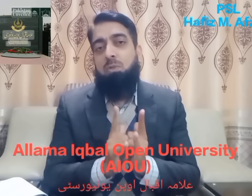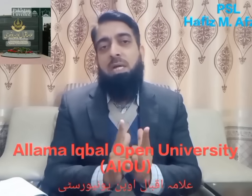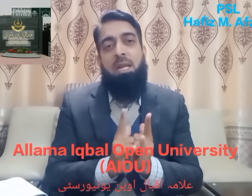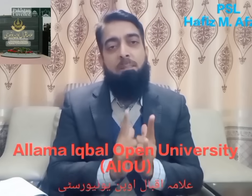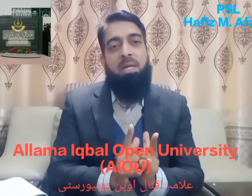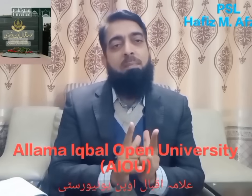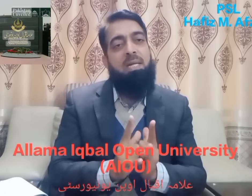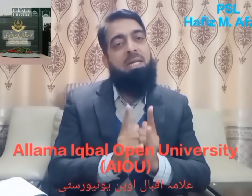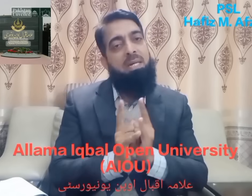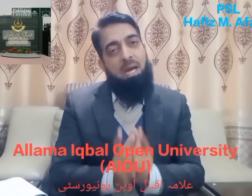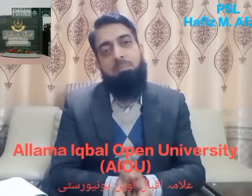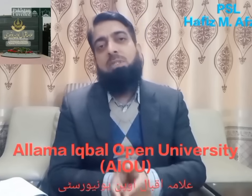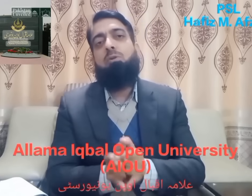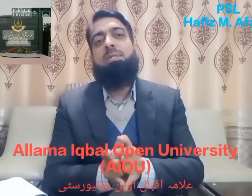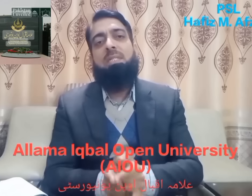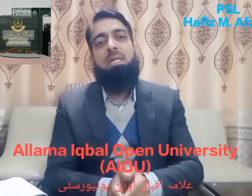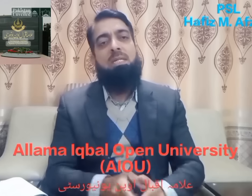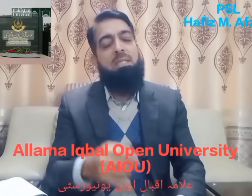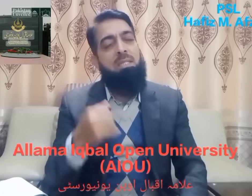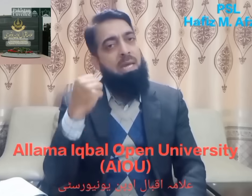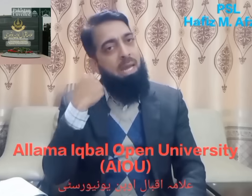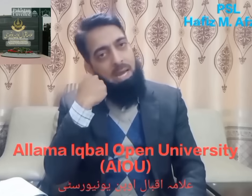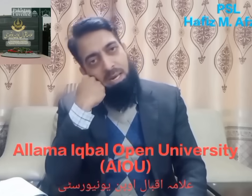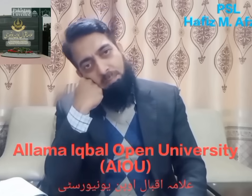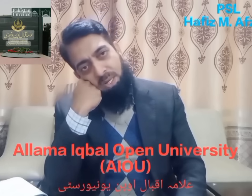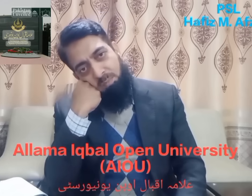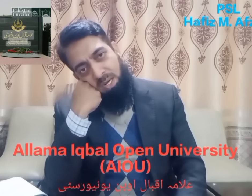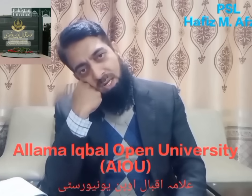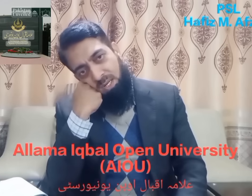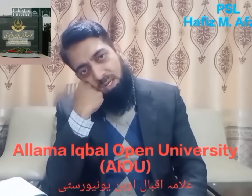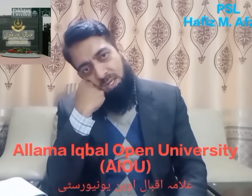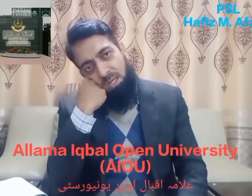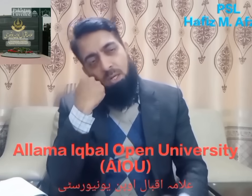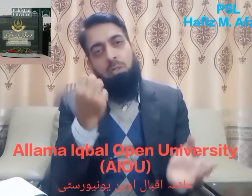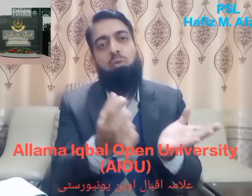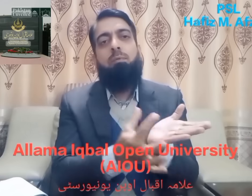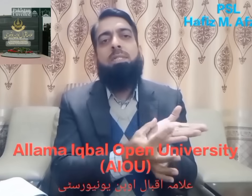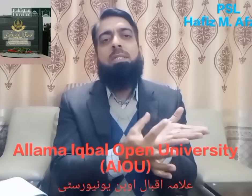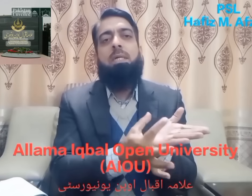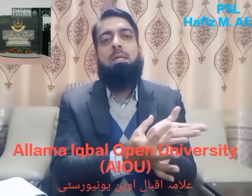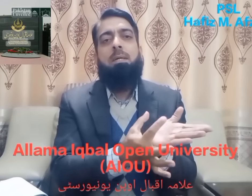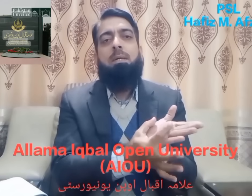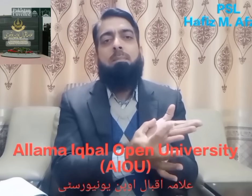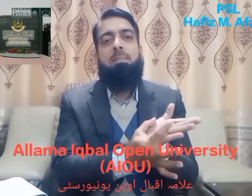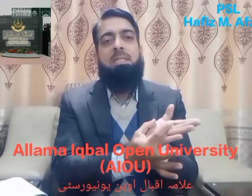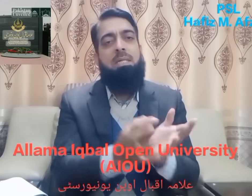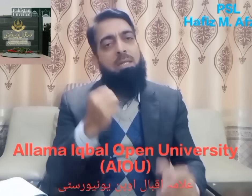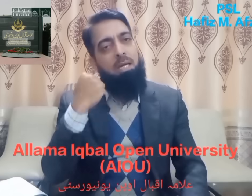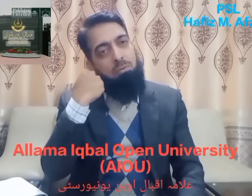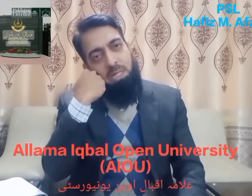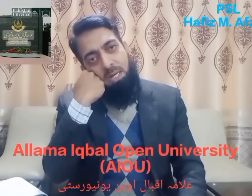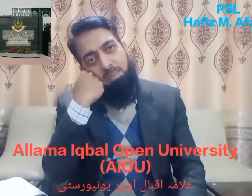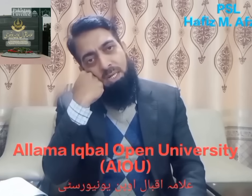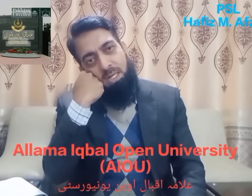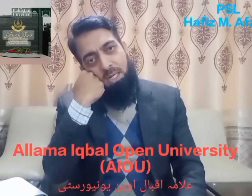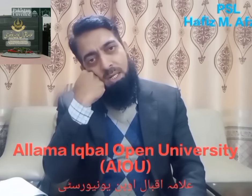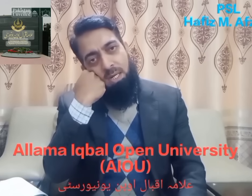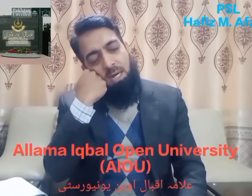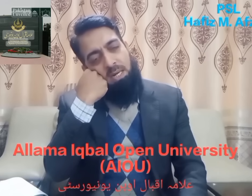उस अल्लामा इकबाल के नाम से यूनिवर्सिटी जानी जाती है, अल्लामा इकबाल यूनिवर्सिटी। बस इतना ही उसका नाम करेंगे,